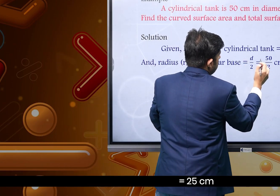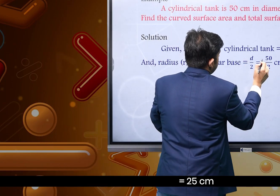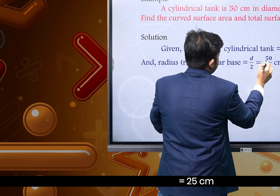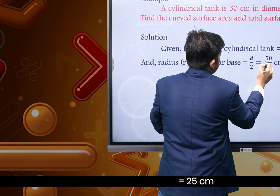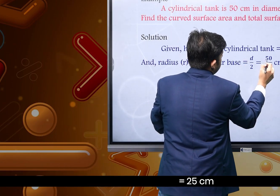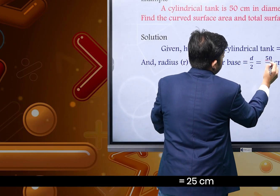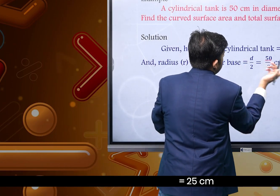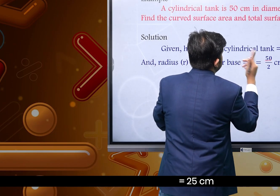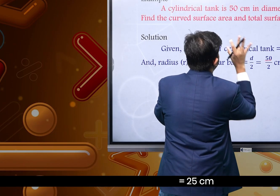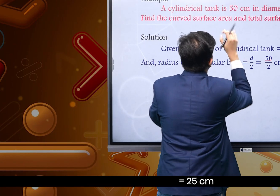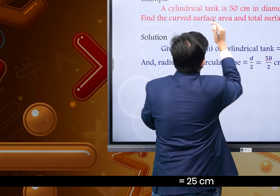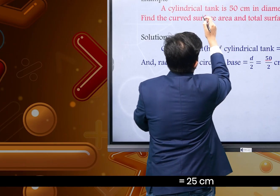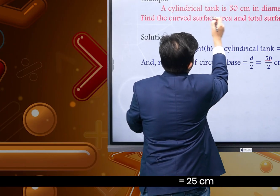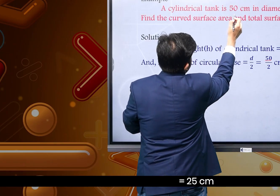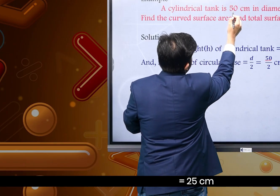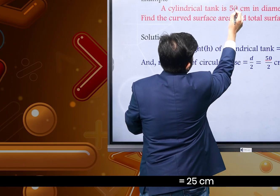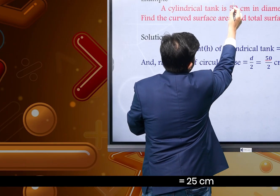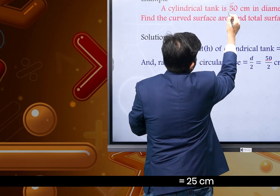बरोबर 25 सेंटीमीटर